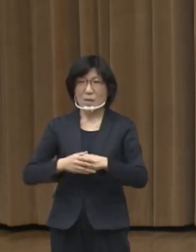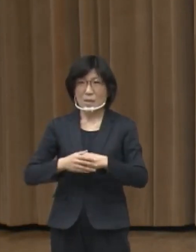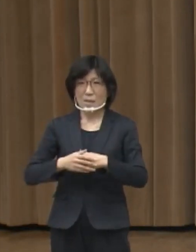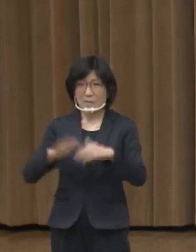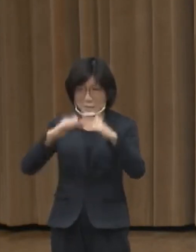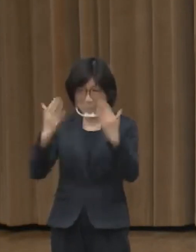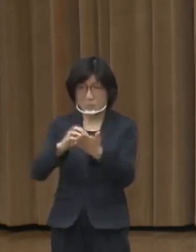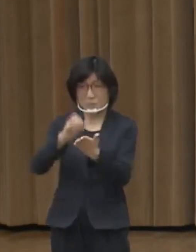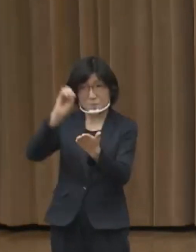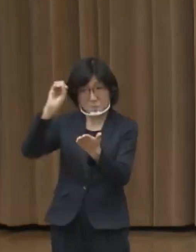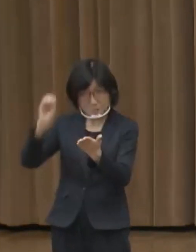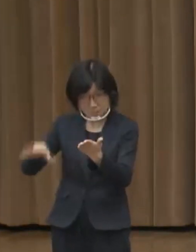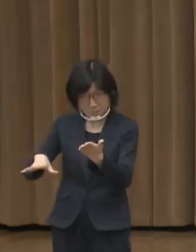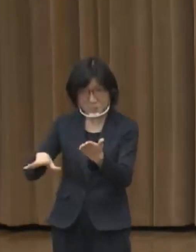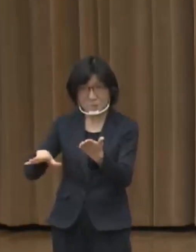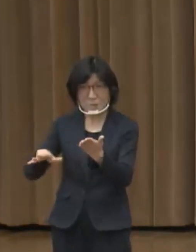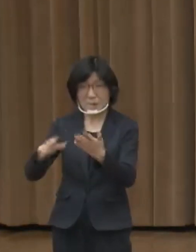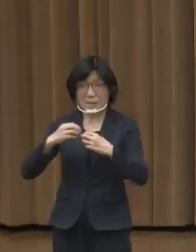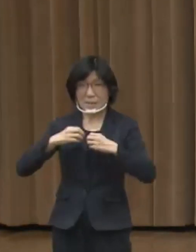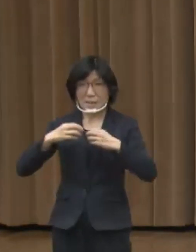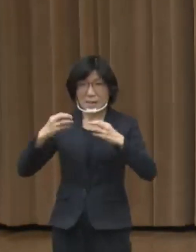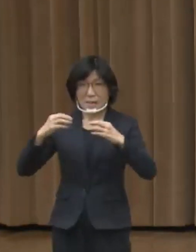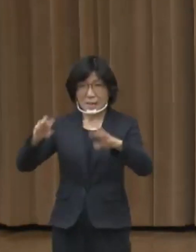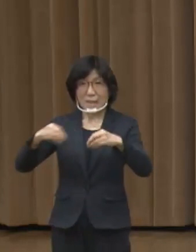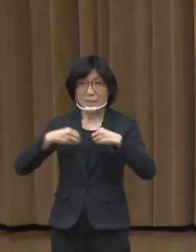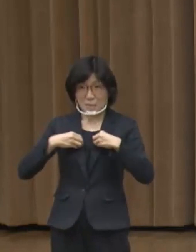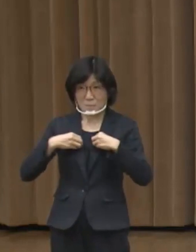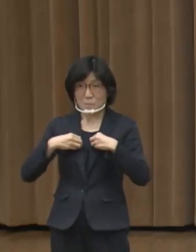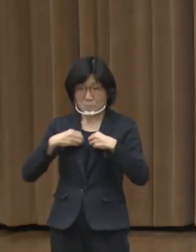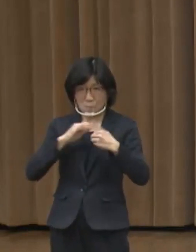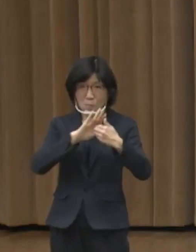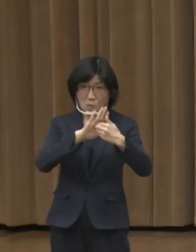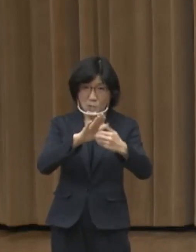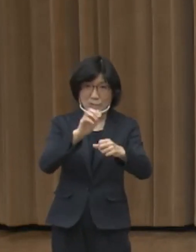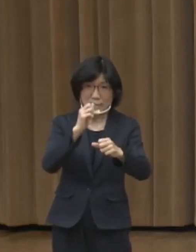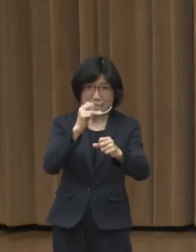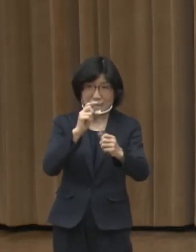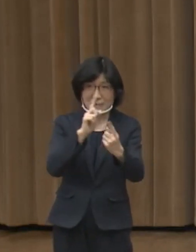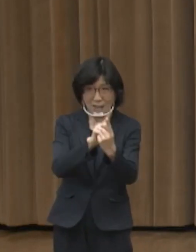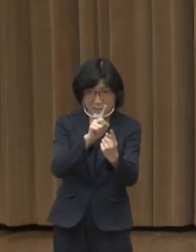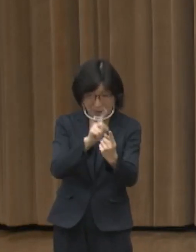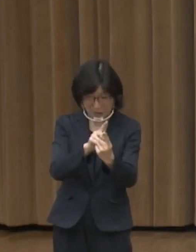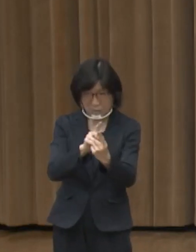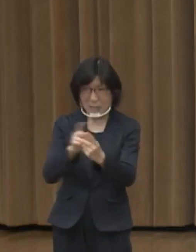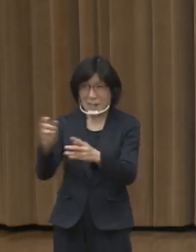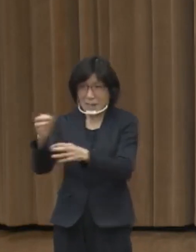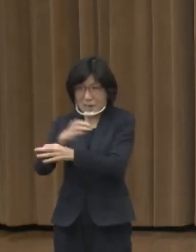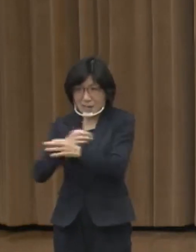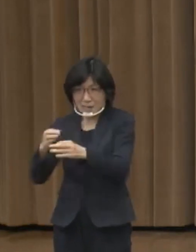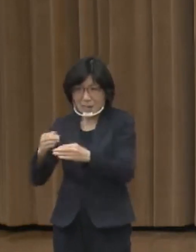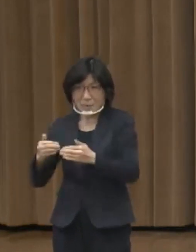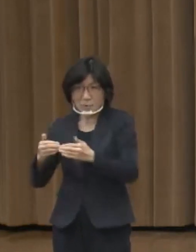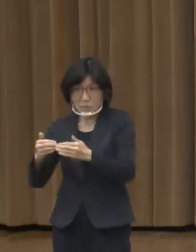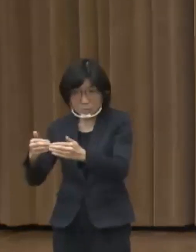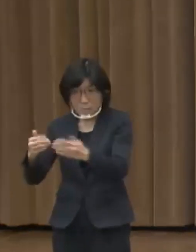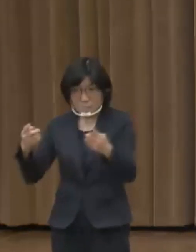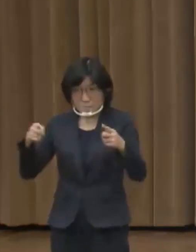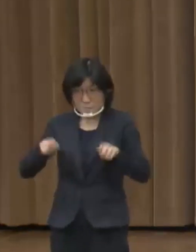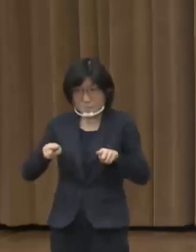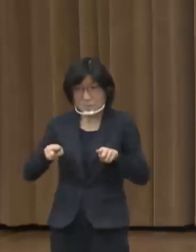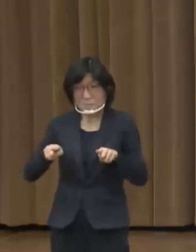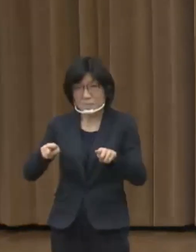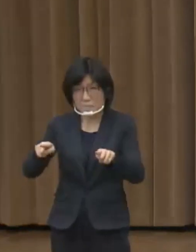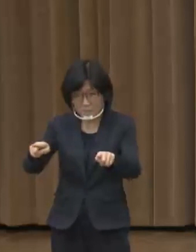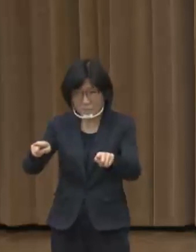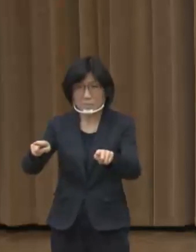除をされ、今後感染防止対策と社会経済活動の両立を図る新たなフェーズに入